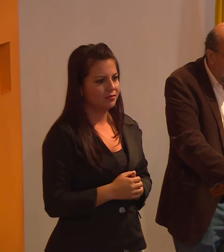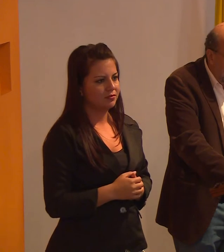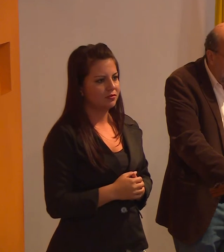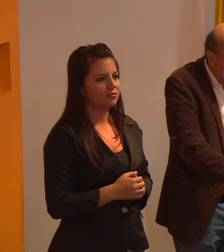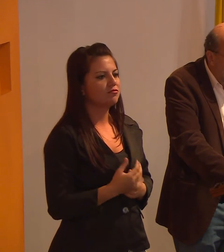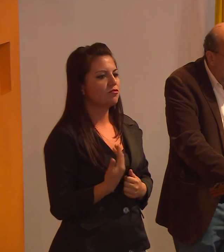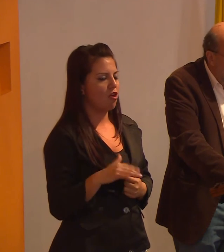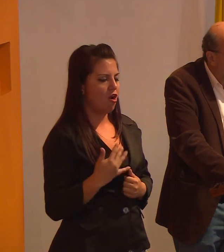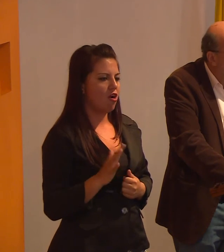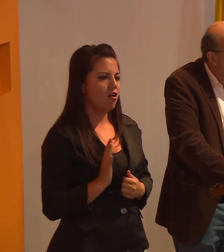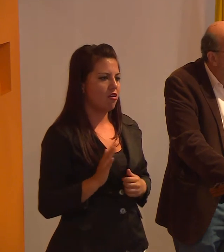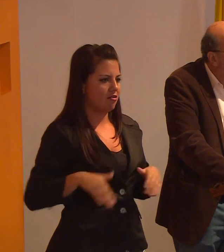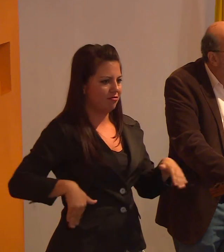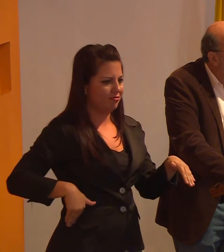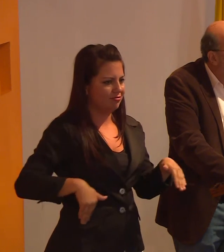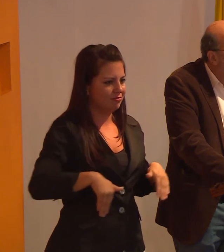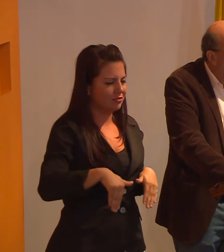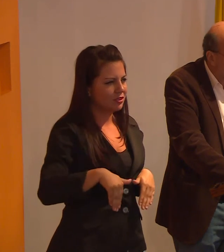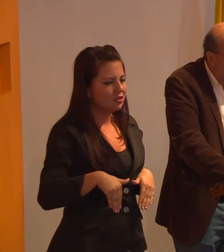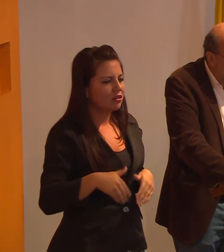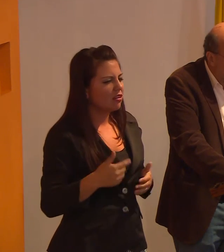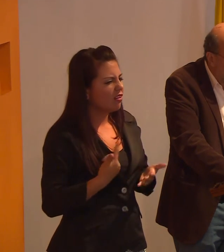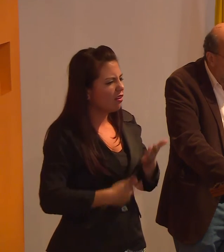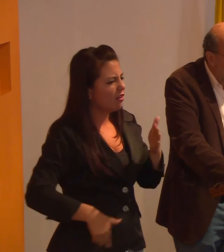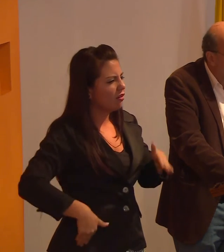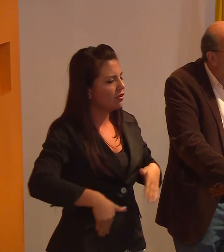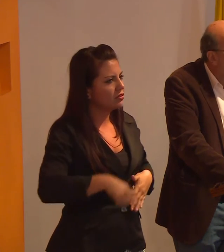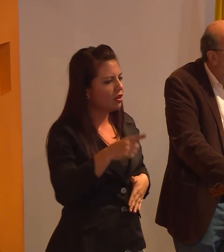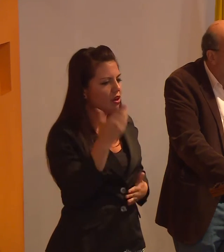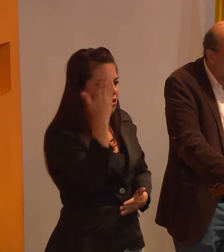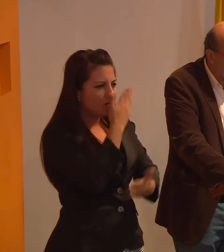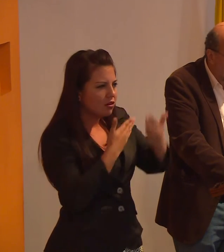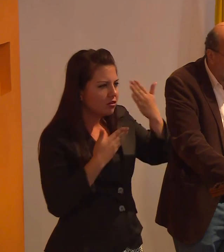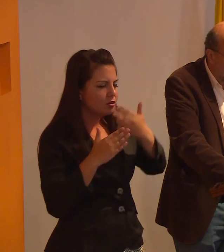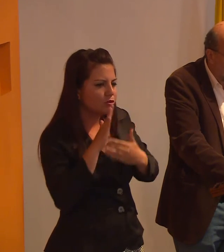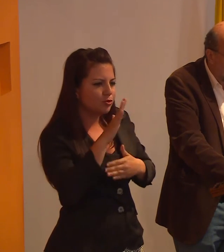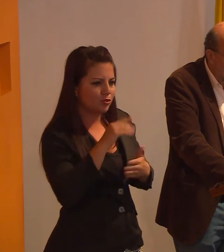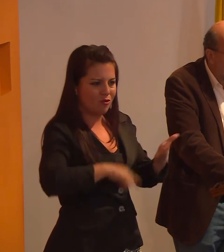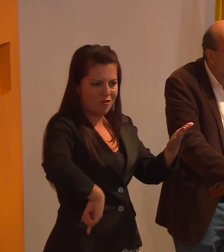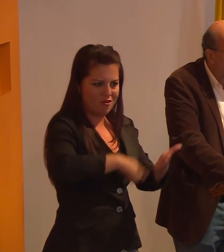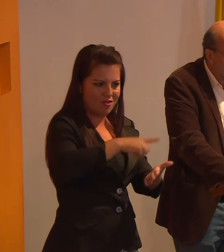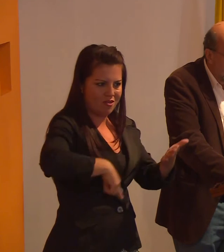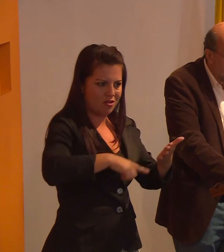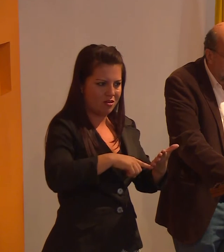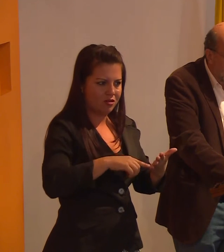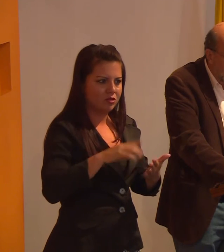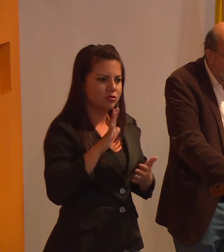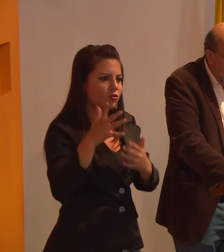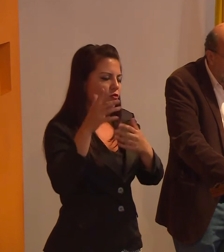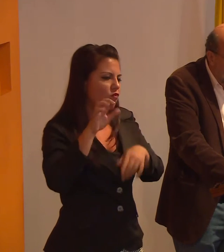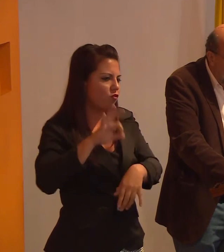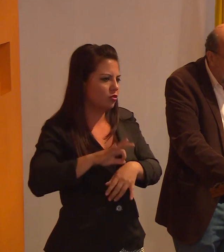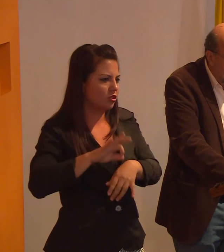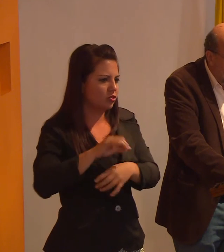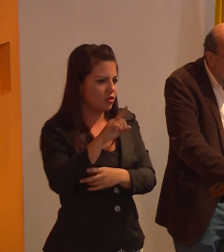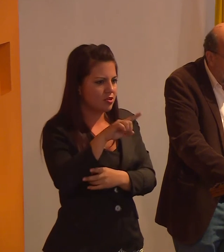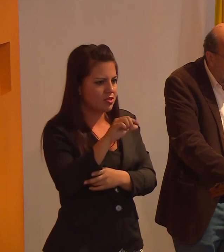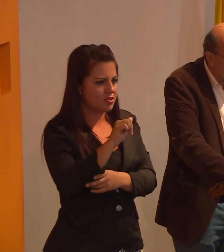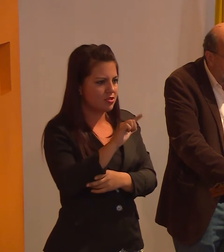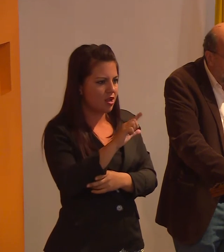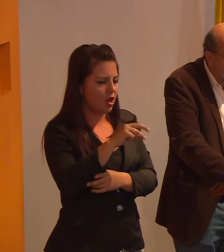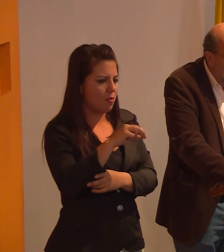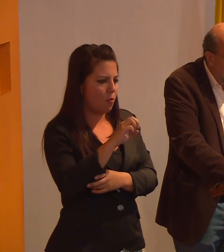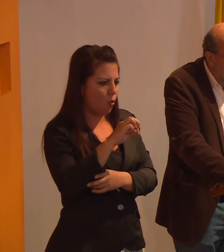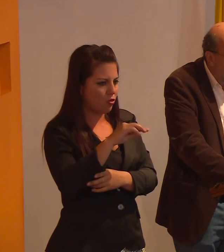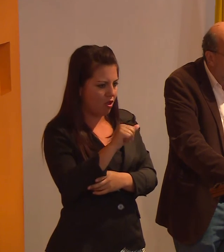Avanzamos en el análisis de las condiciones contractuales con la Fundación Salmona para aclarar